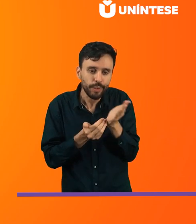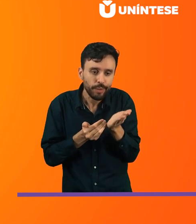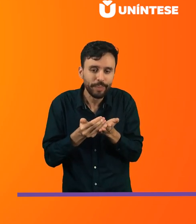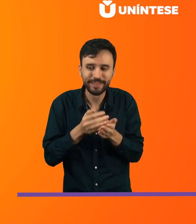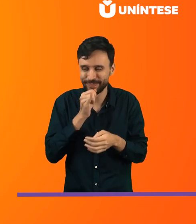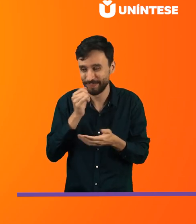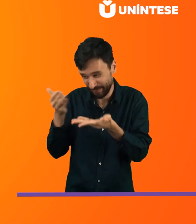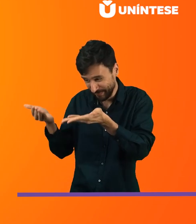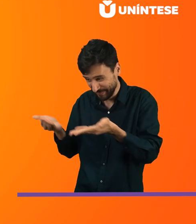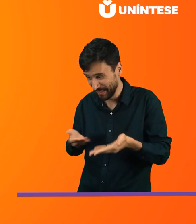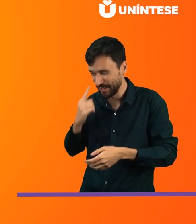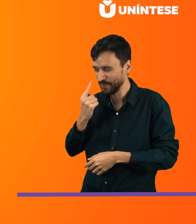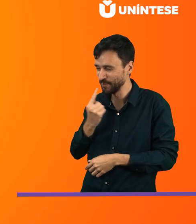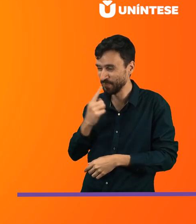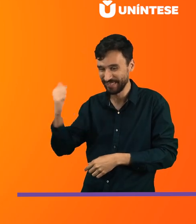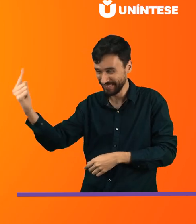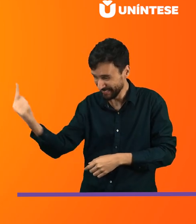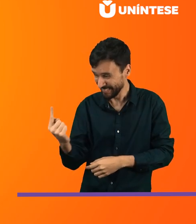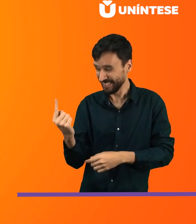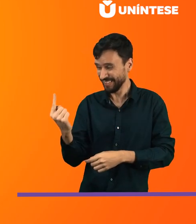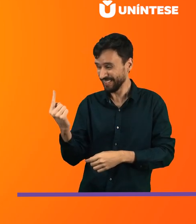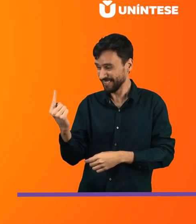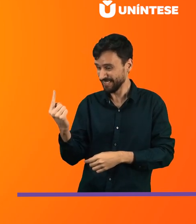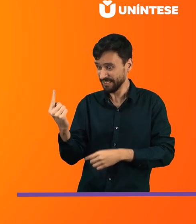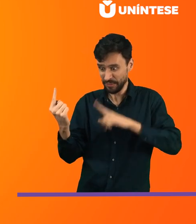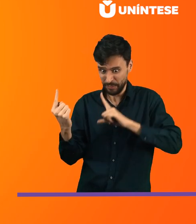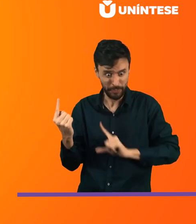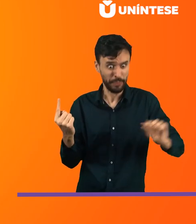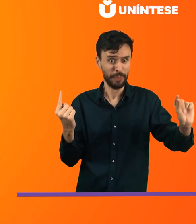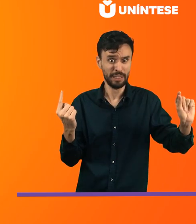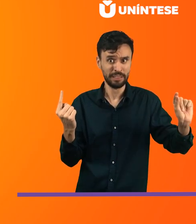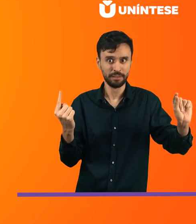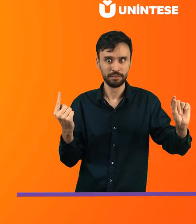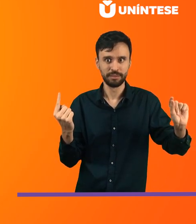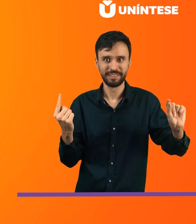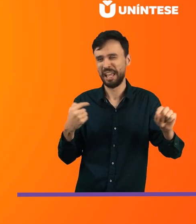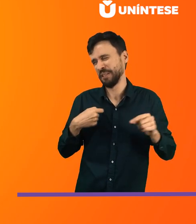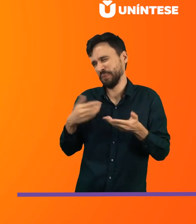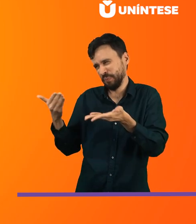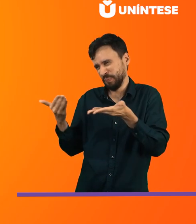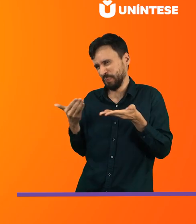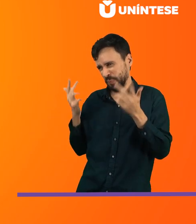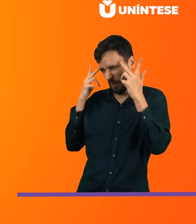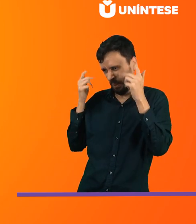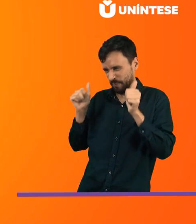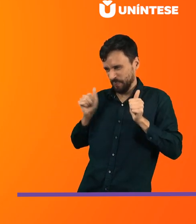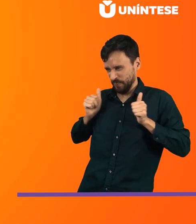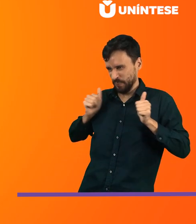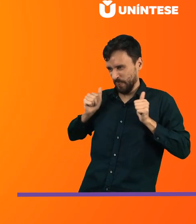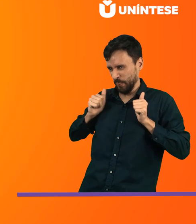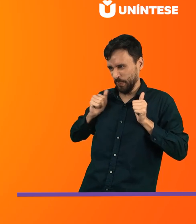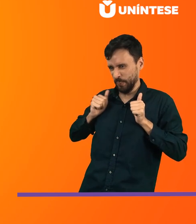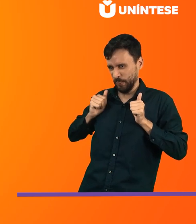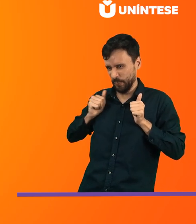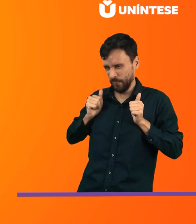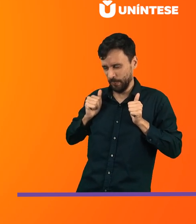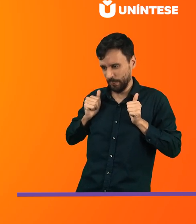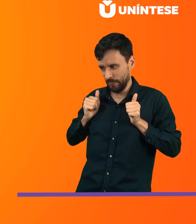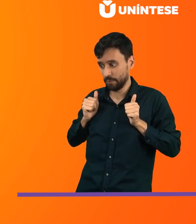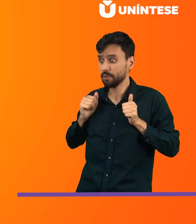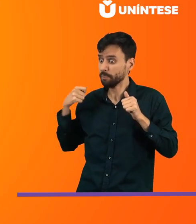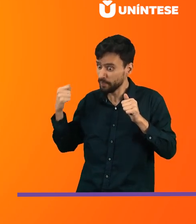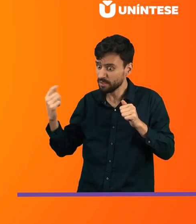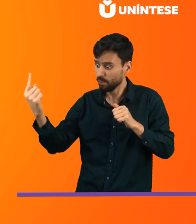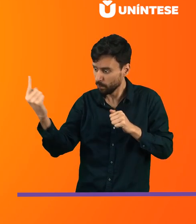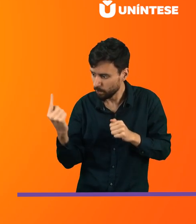a gente está começando, é convidar o surdo, e quando ele aparece, você foge. Aí eu convidei, já fiz minha parte, mas aí você tem que estar ali